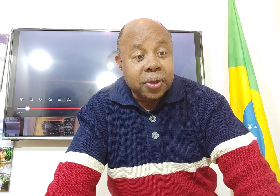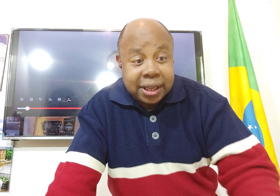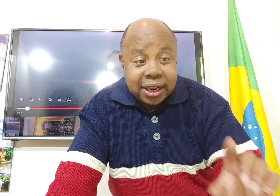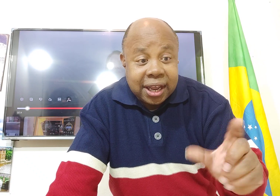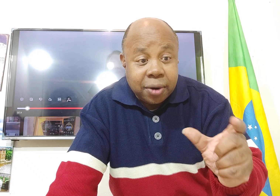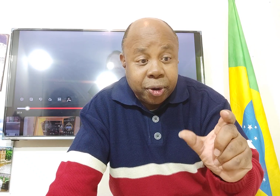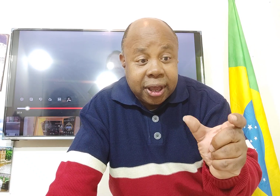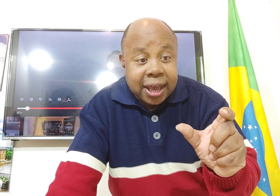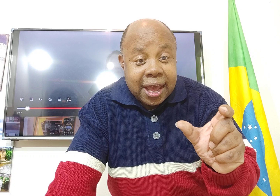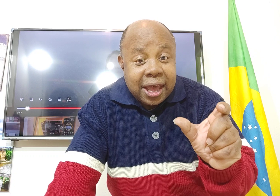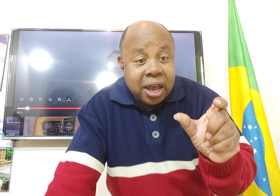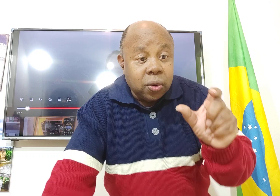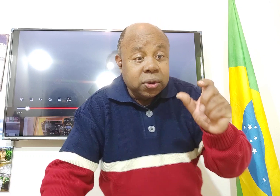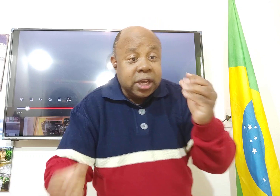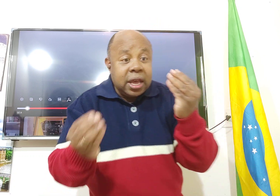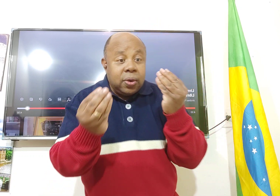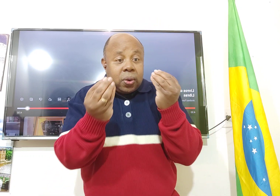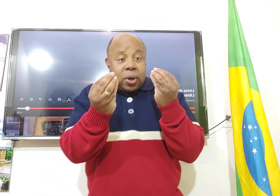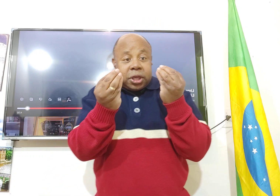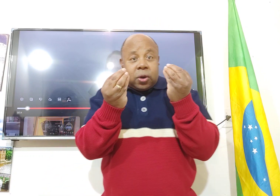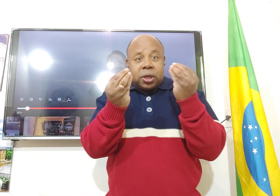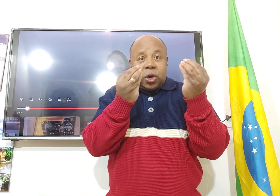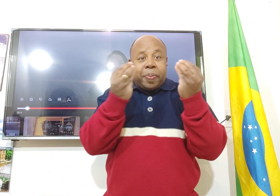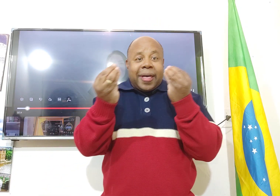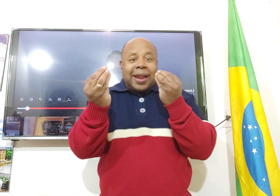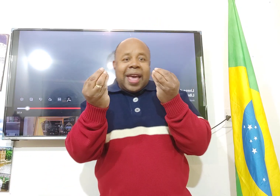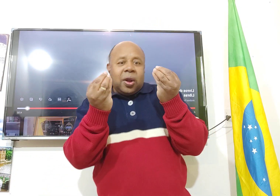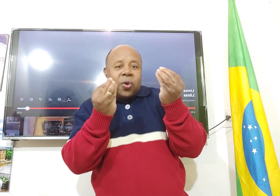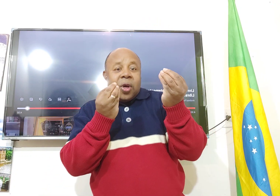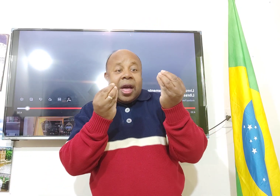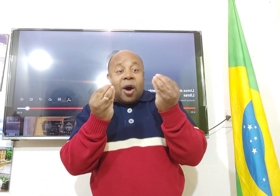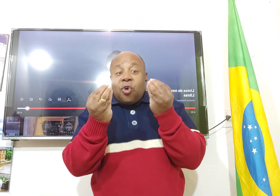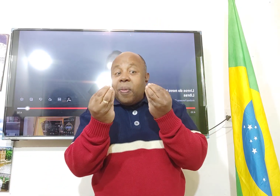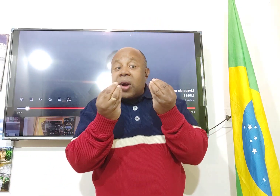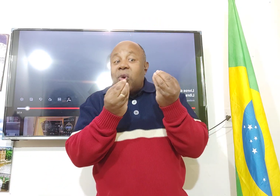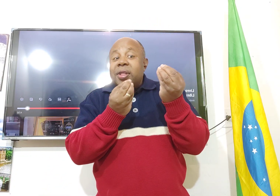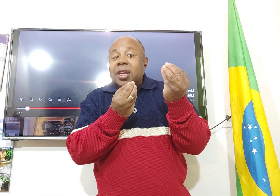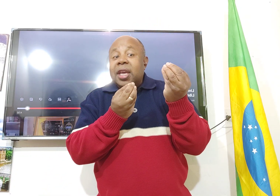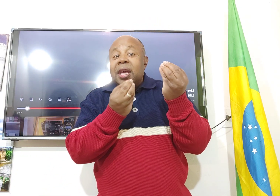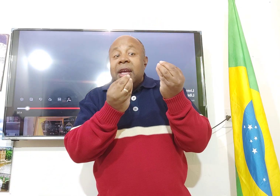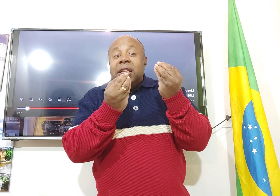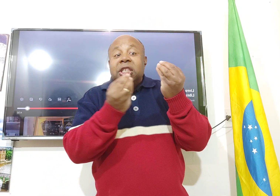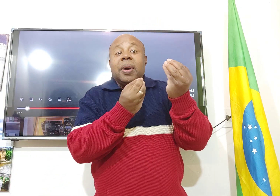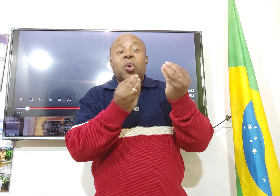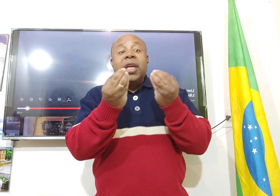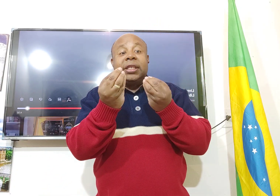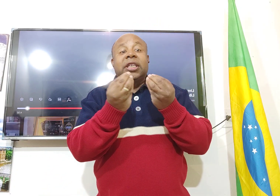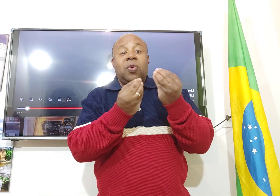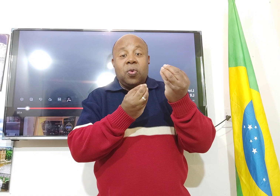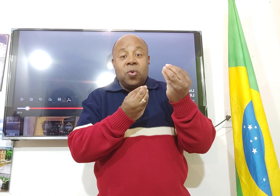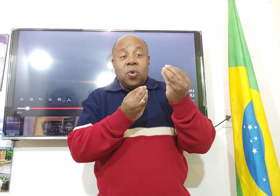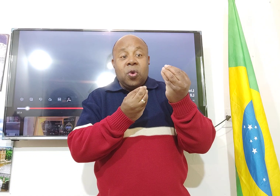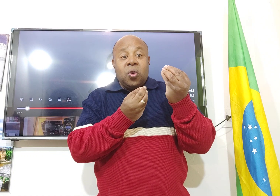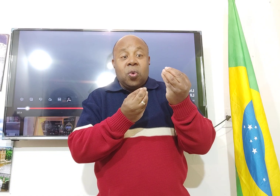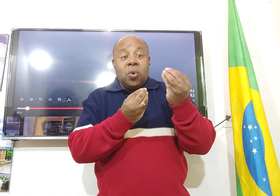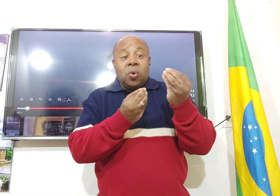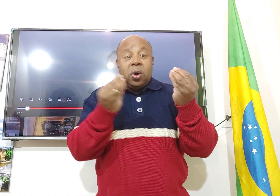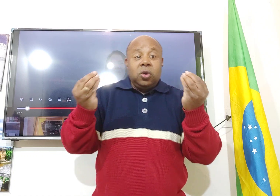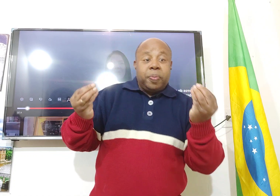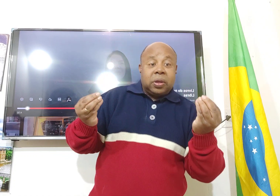Você está entendendo? Por quê? Eu achei um paralelo, alguma coisa que tinha uma conexão. Quando o